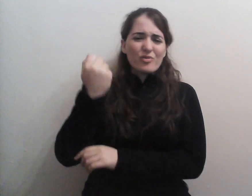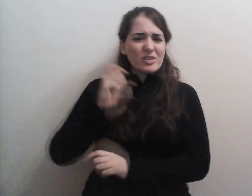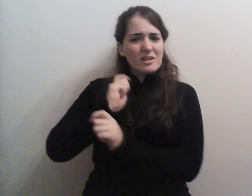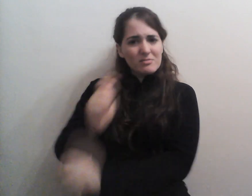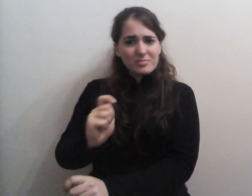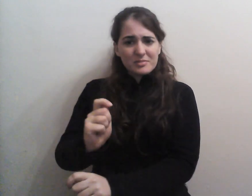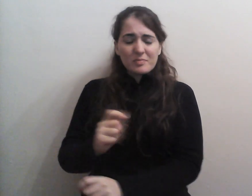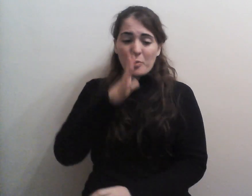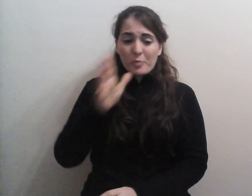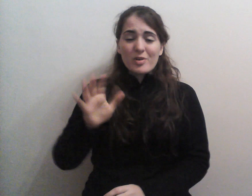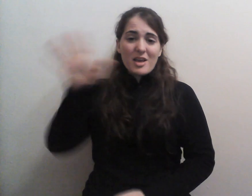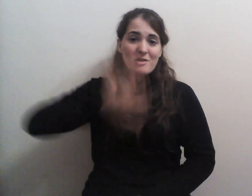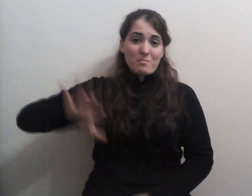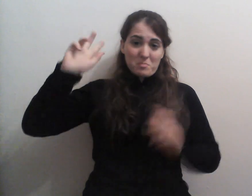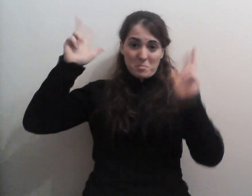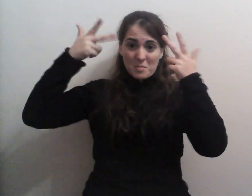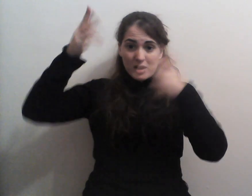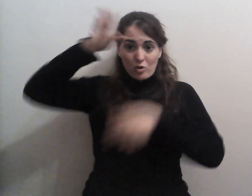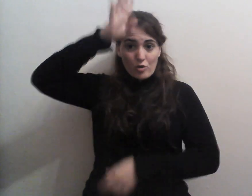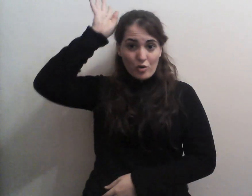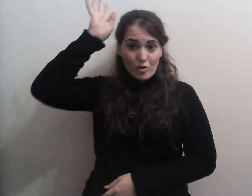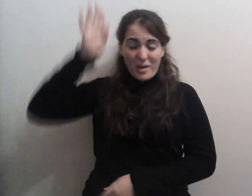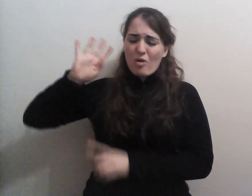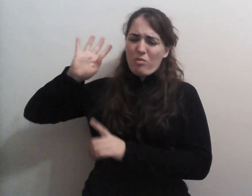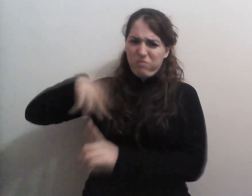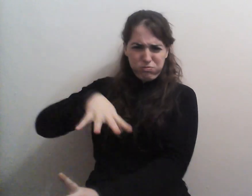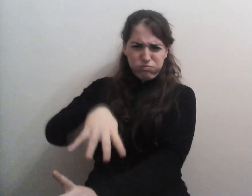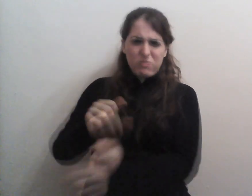aquí lo que Pedro empieza haciendo con la carta es proclamar la grandeza de la